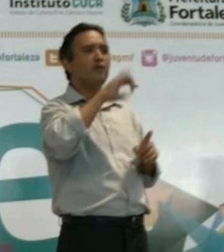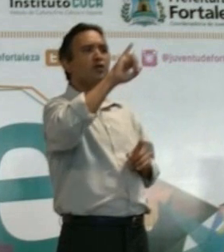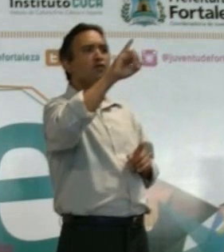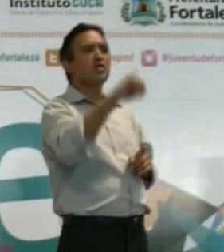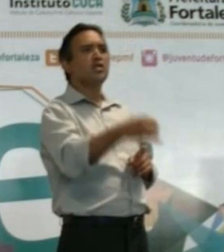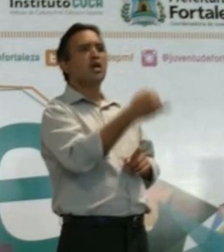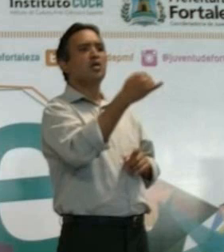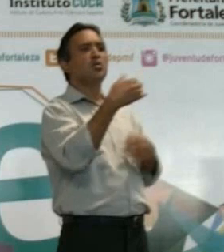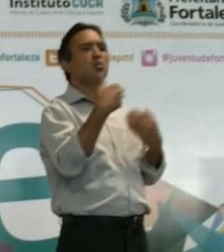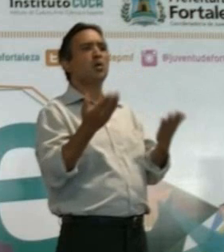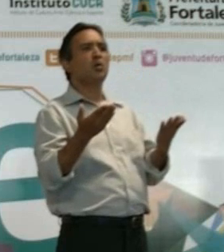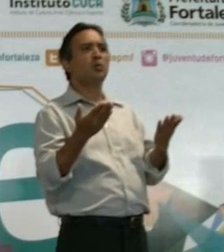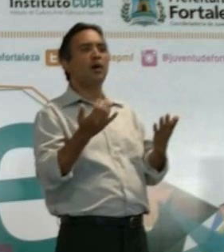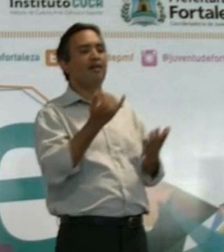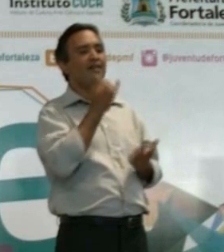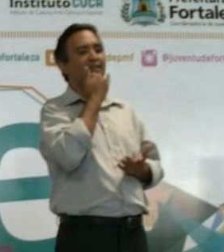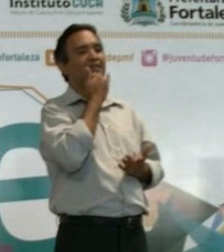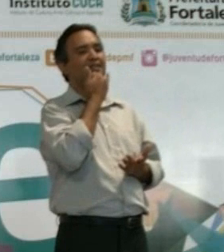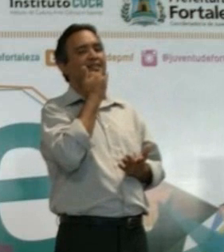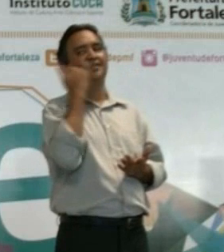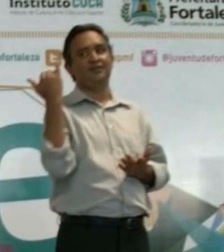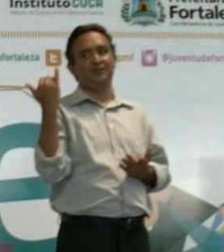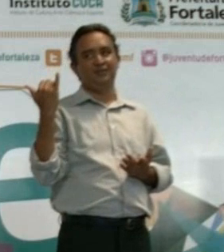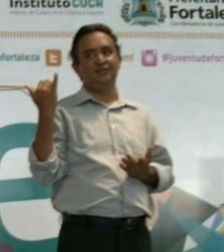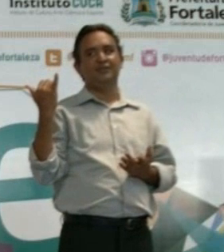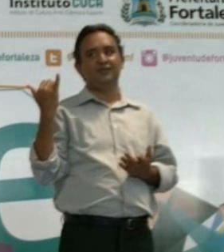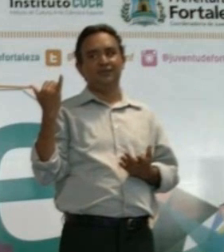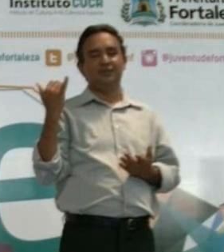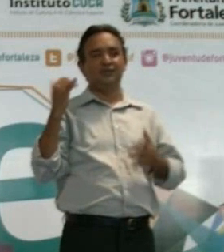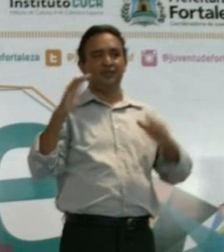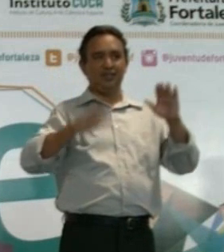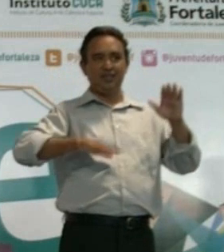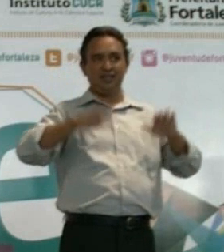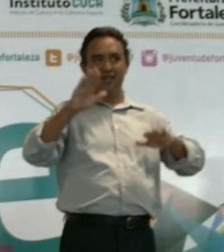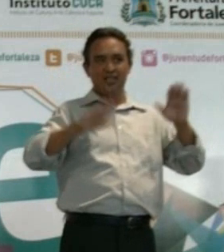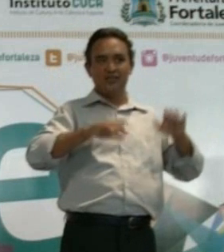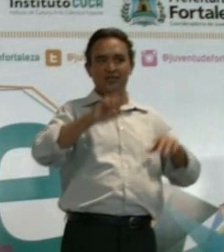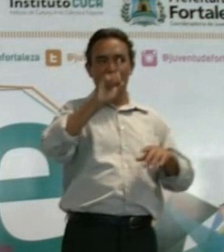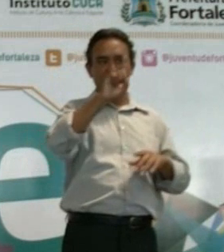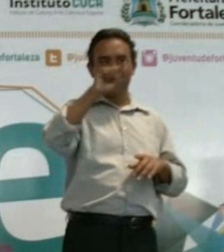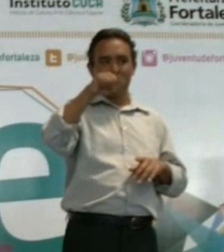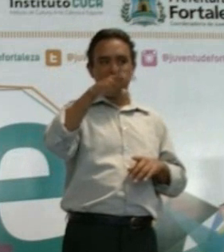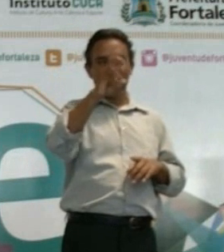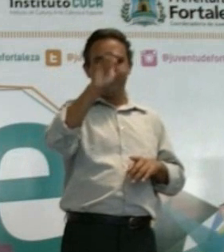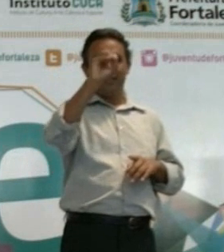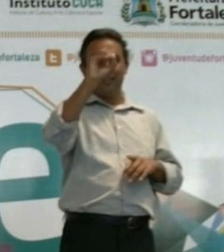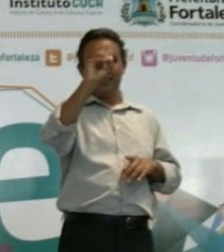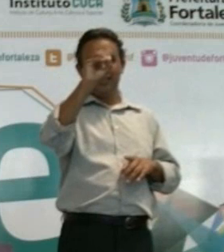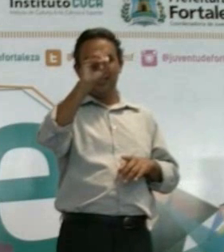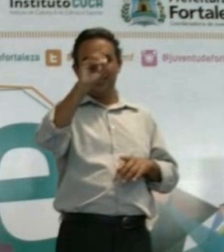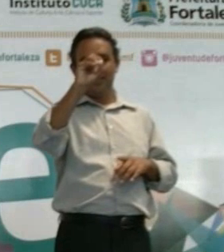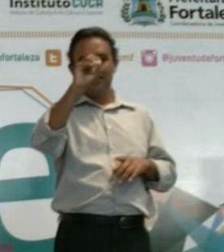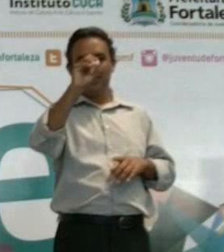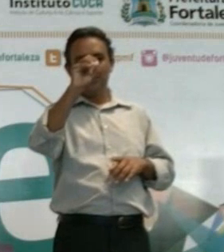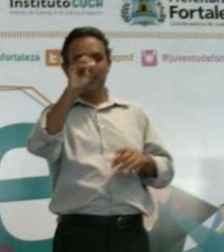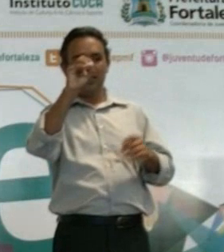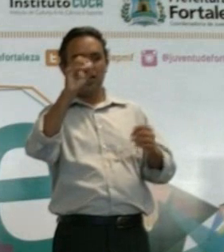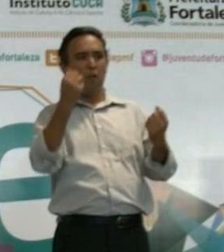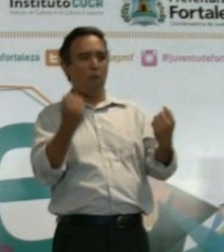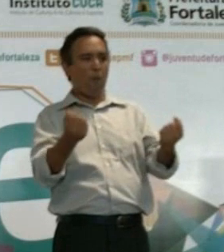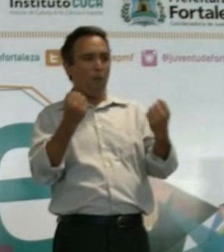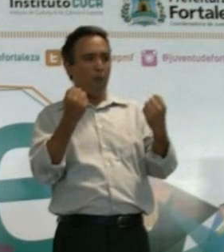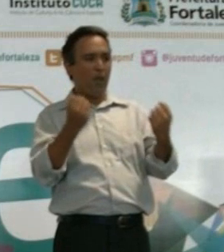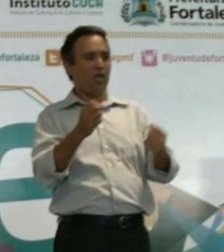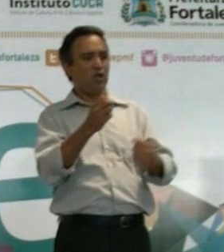comprar? Aí depende. Porque veja bem, ó, às vezes aquela de 1,50, ela não tem o mesmo peso ou o mesmo